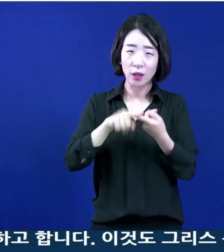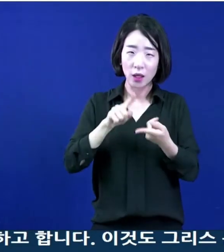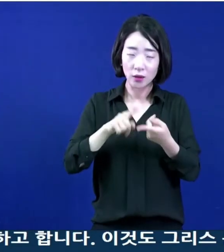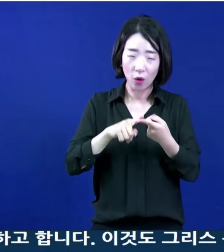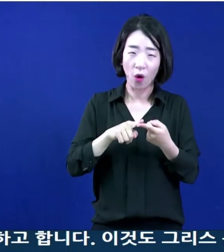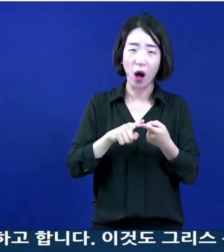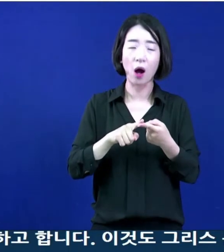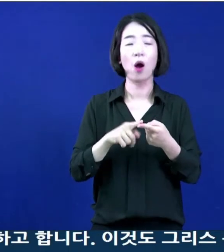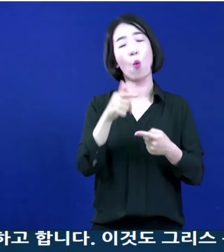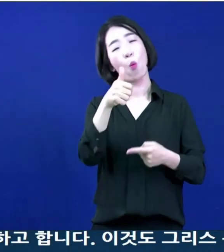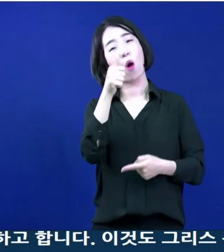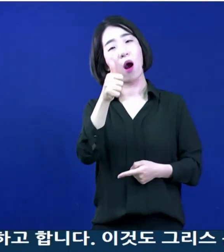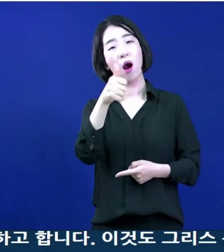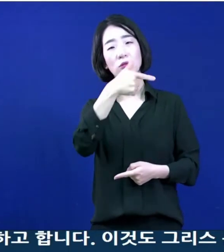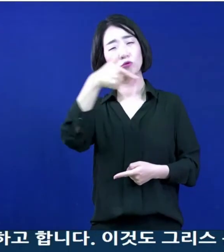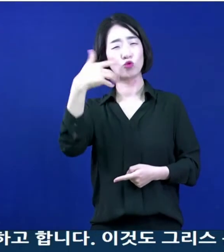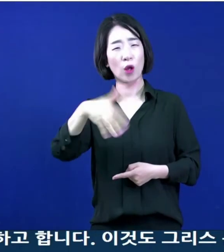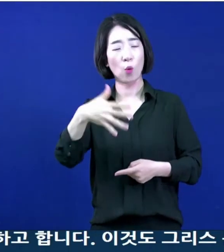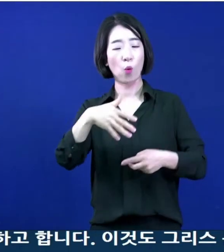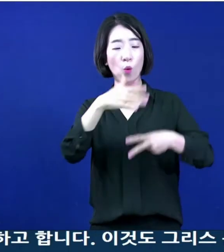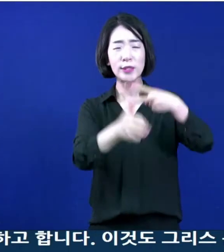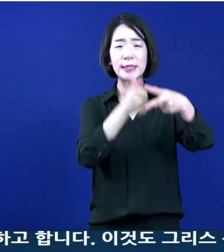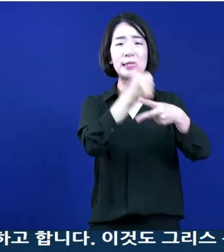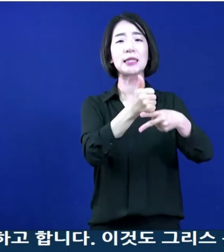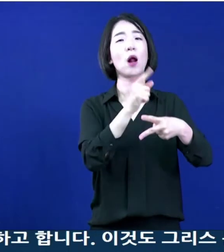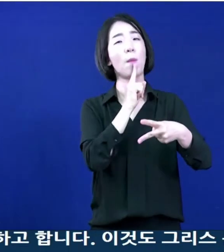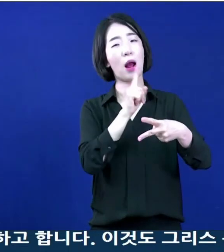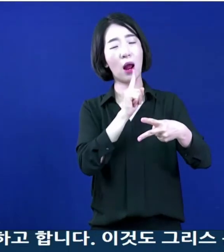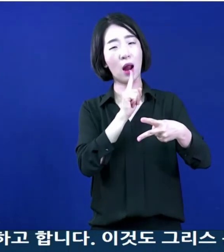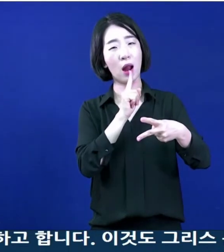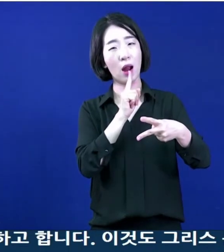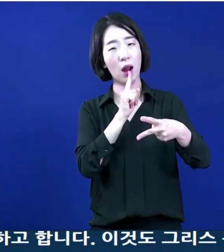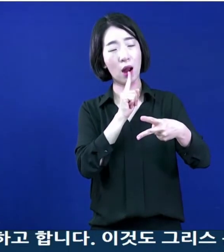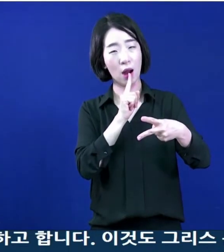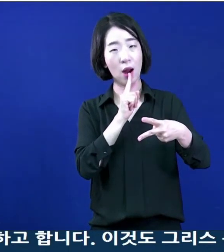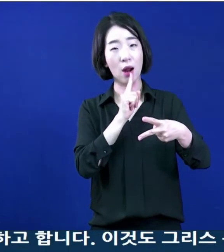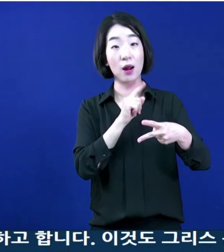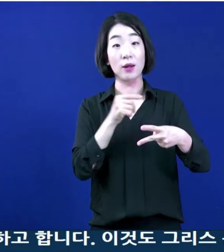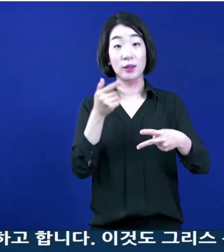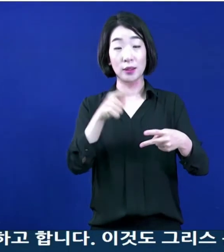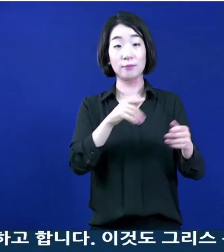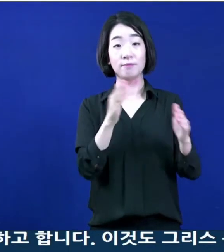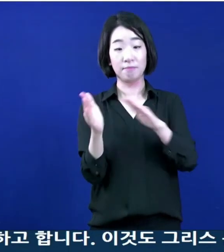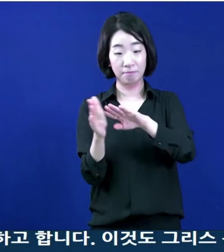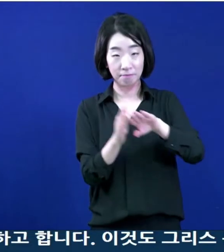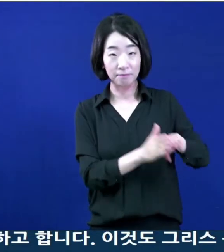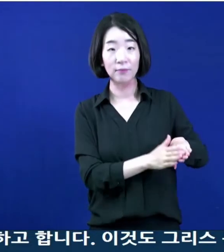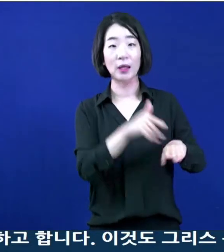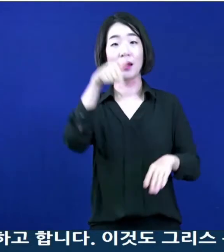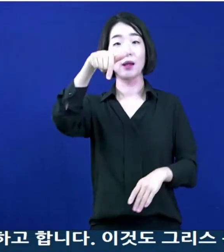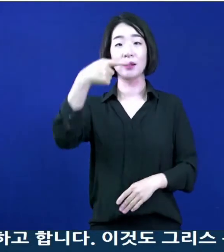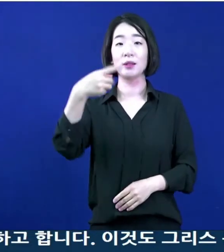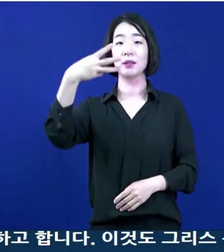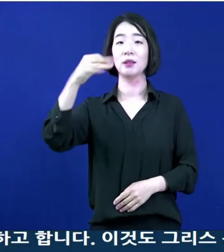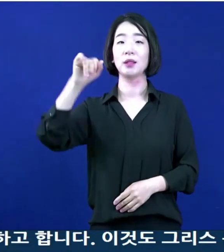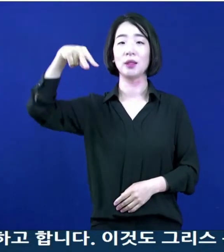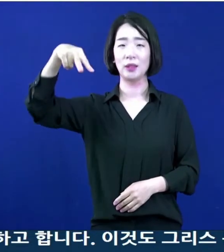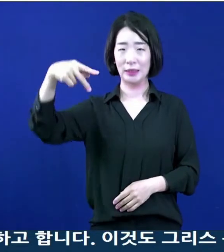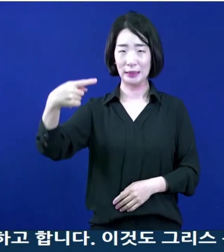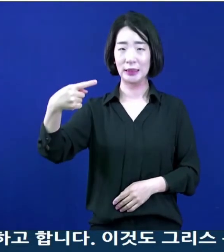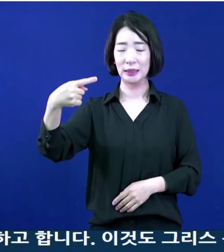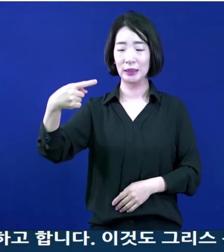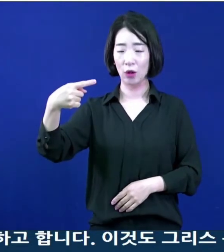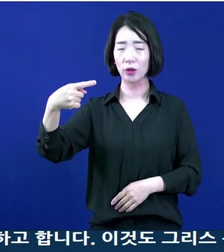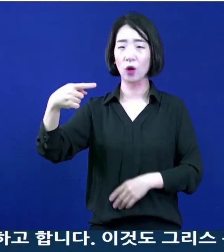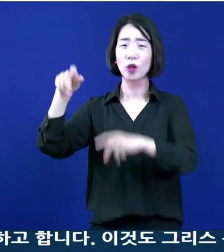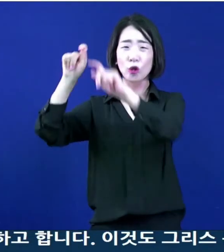이렇게 그 흥을 고취하는 면도 있는데, 요거 이제 요 뿌리 가운데 요 그리스 신화적인 요 우상적인